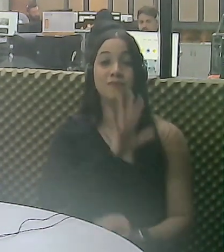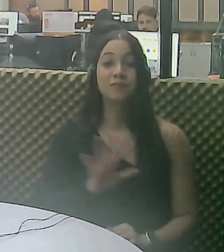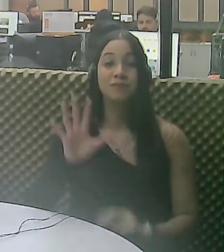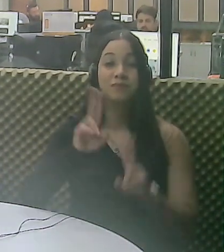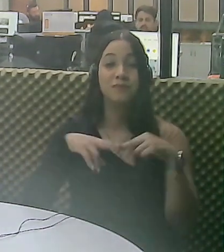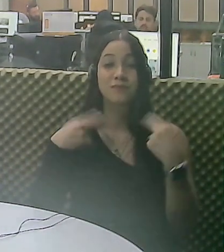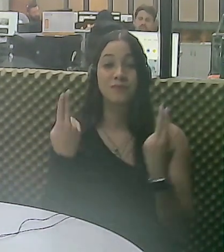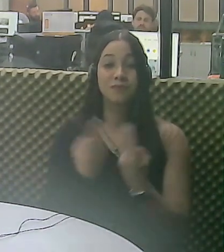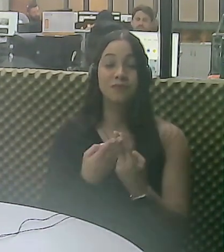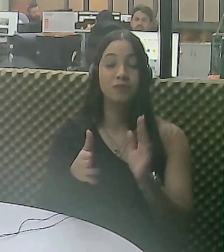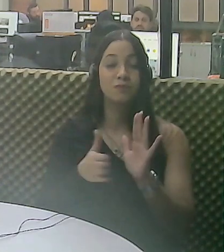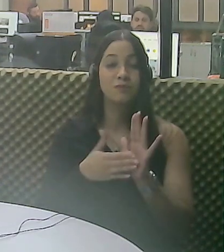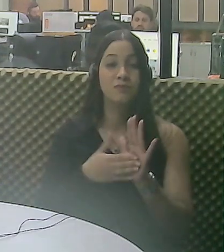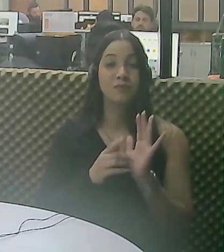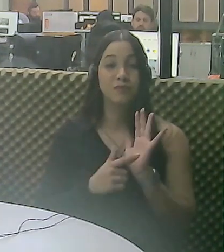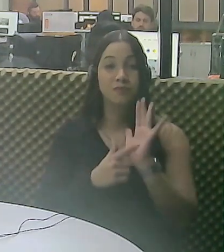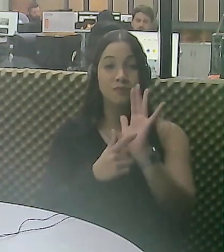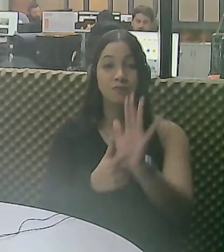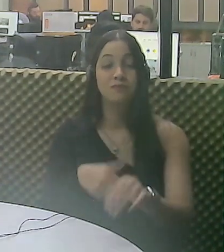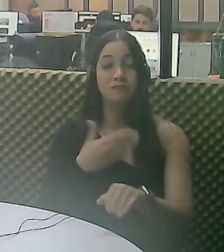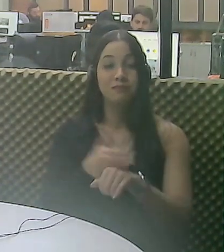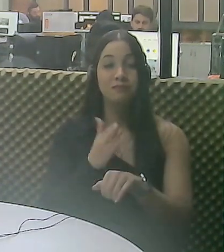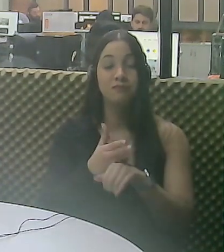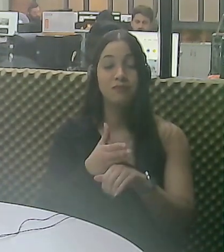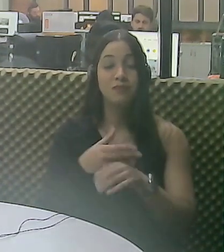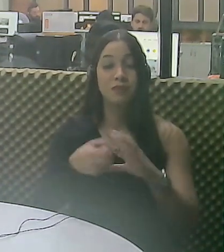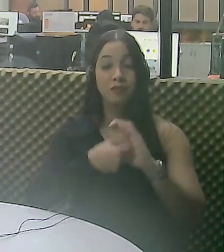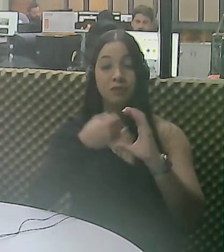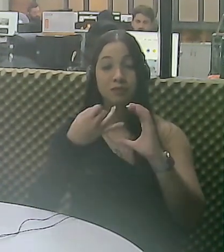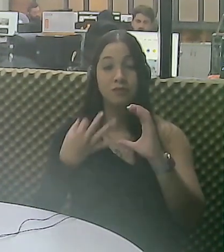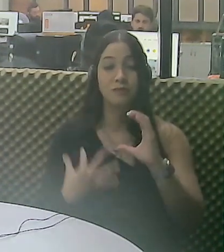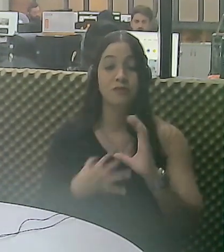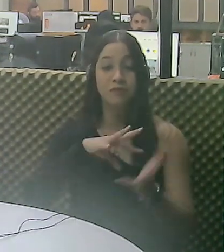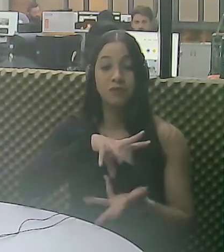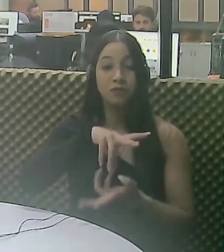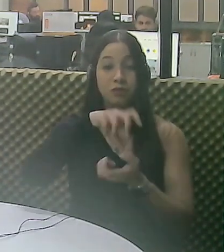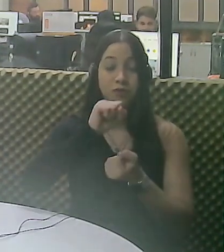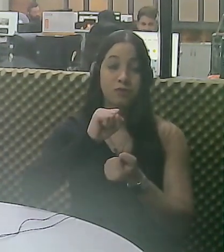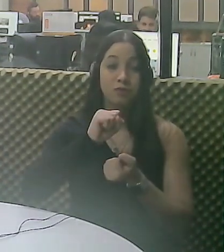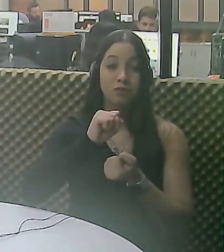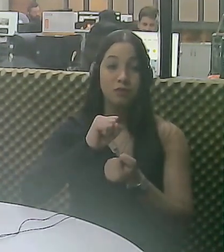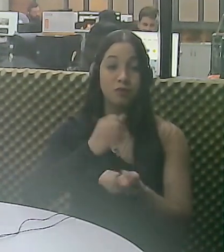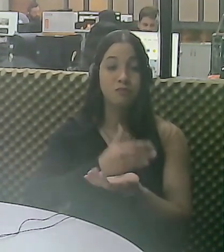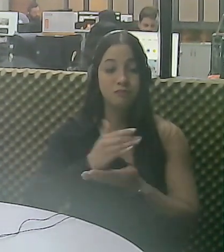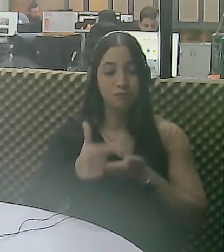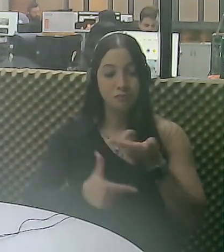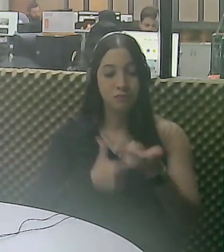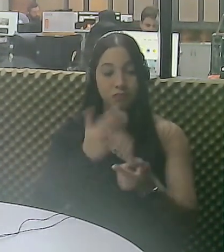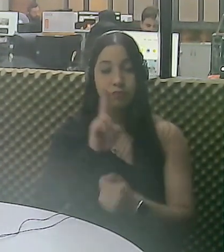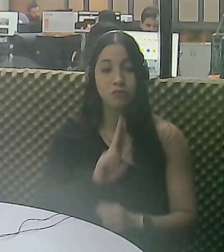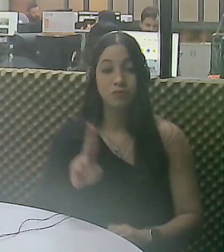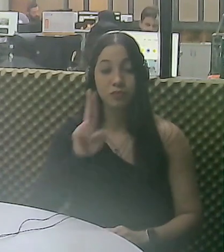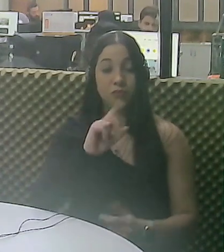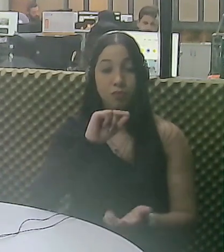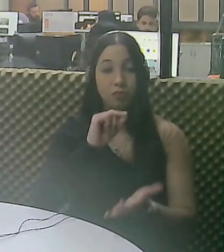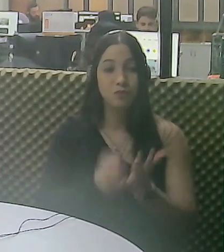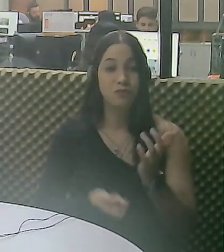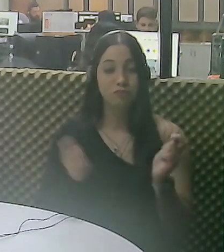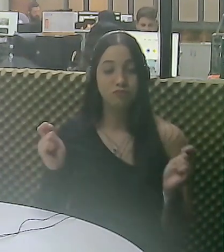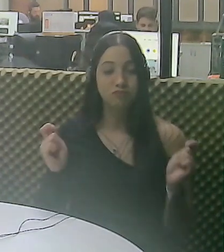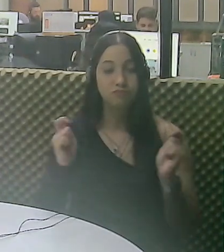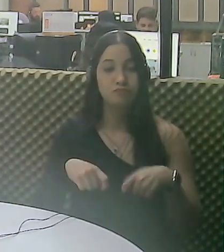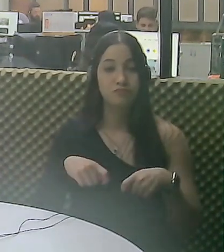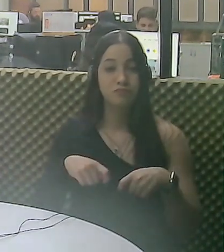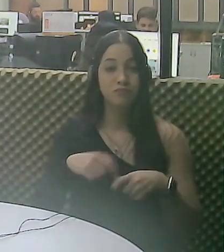União. A proposta é apresentar práticas e critérios sustentáveis que podem ser adotados em contratações